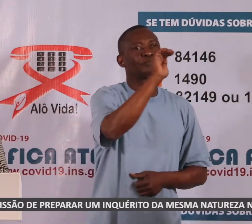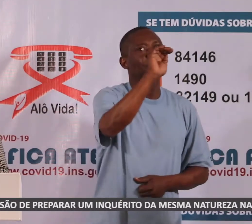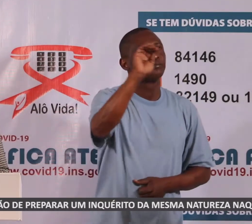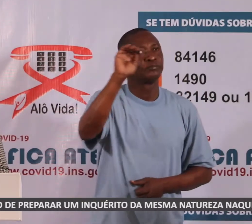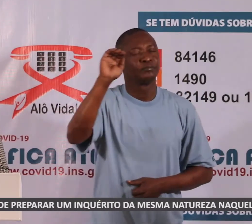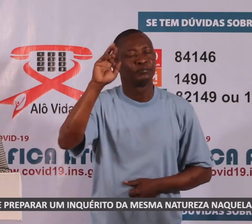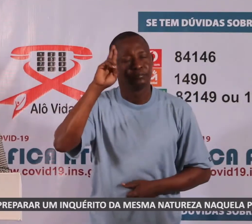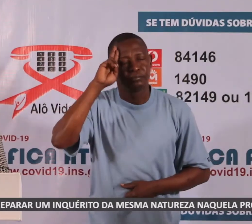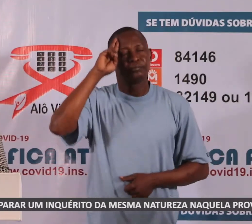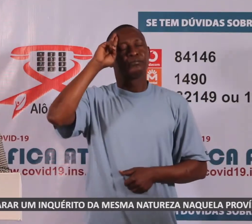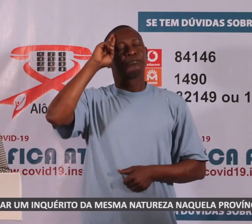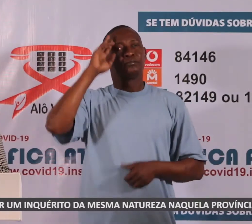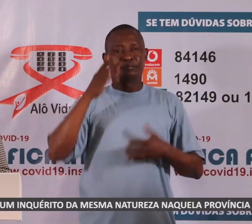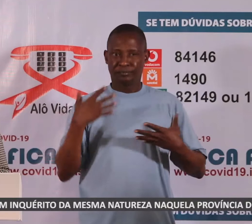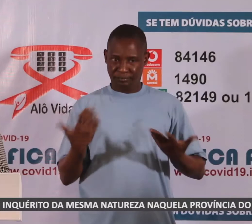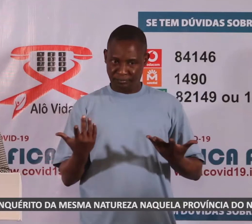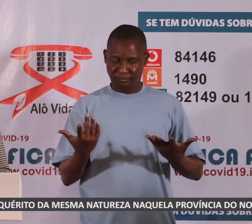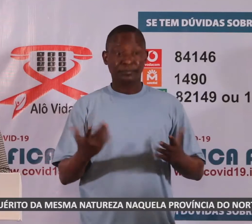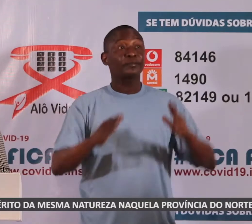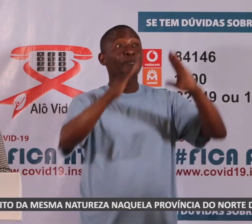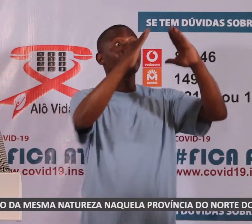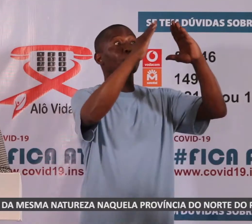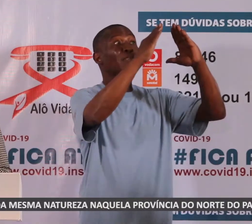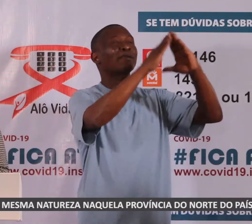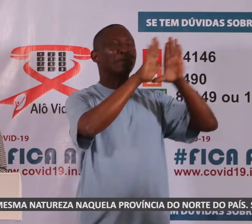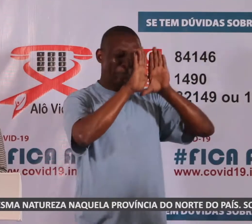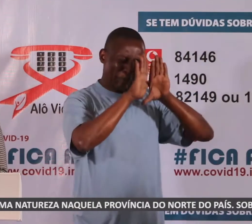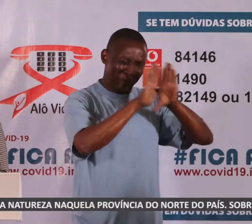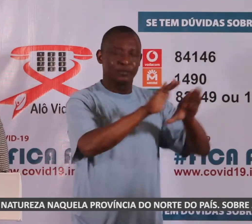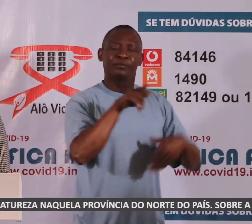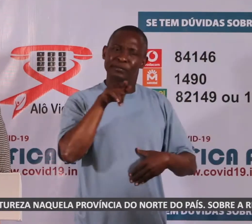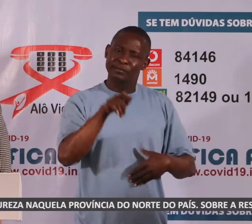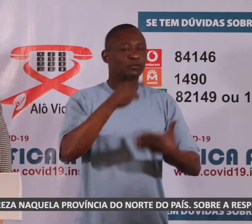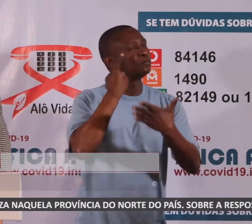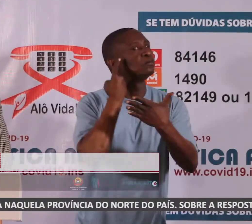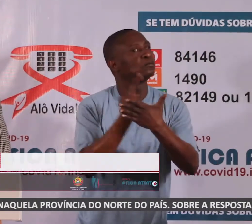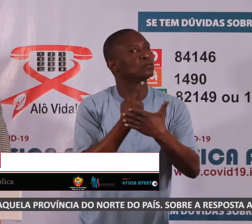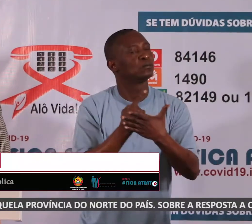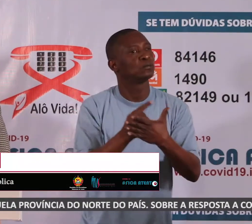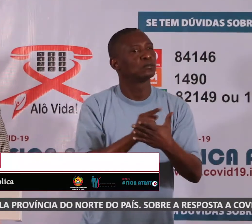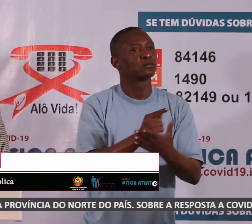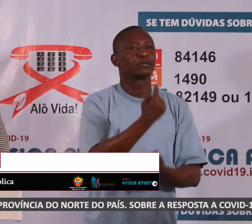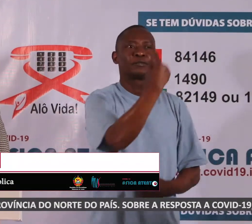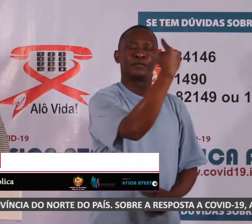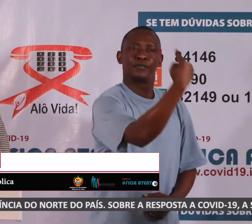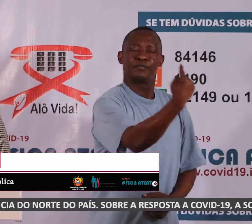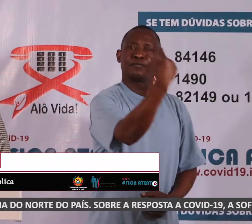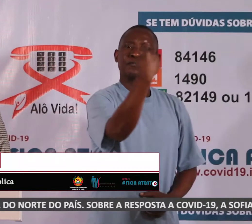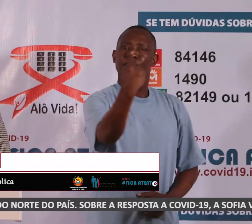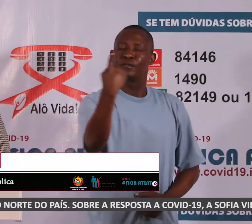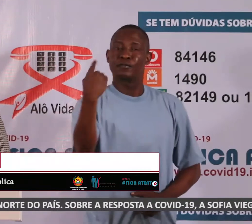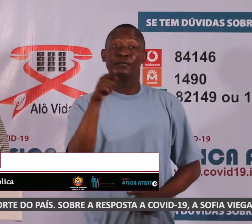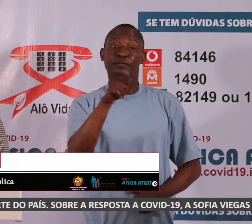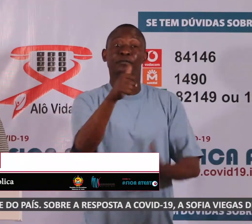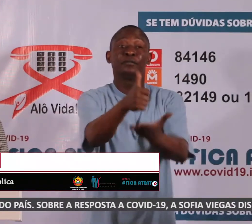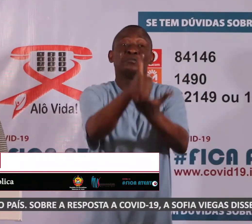em casa é uma medida importante para cada um de nós, para conseguirmos contribuir para a redução da propagação